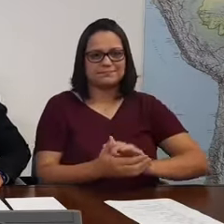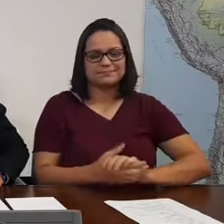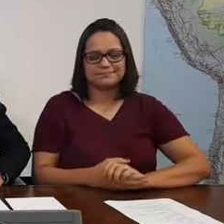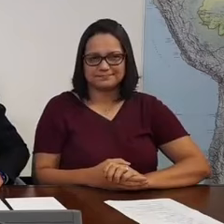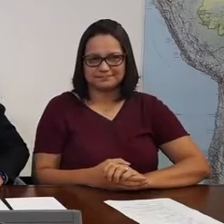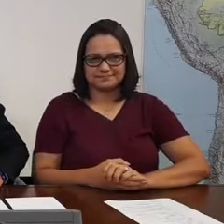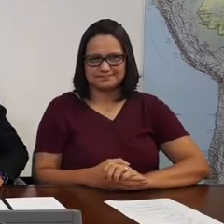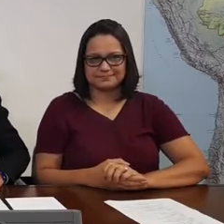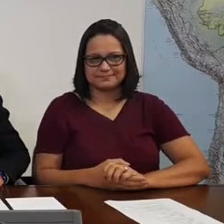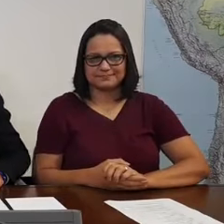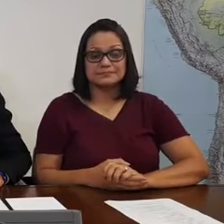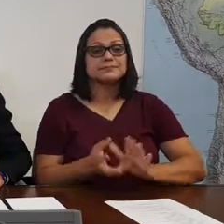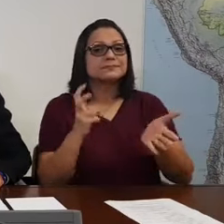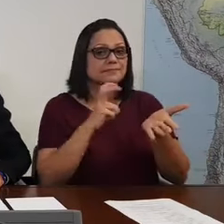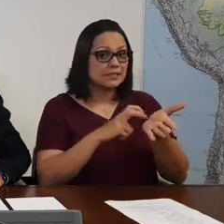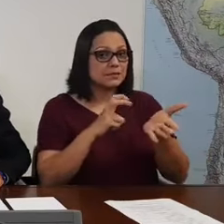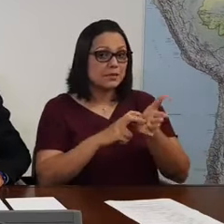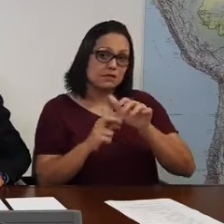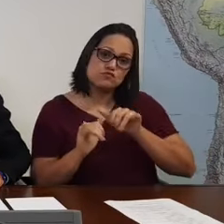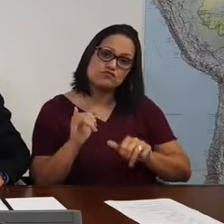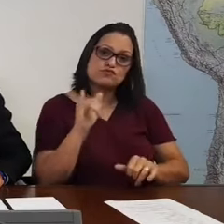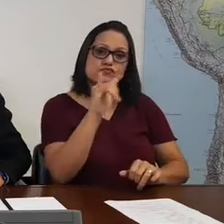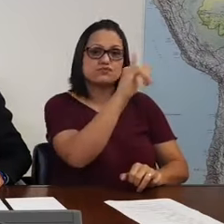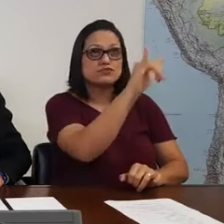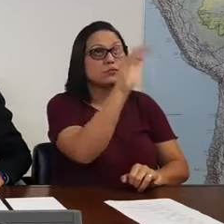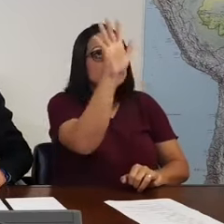Bem, de manhã estive em Manaus,